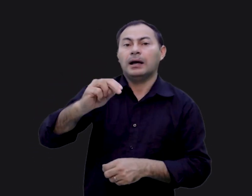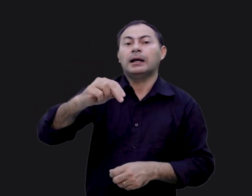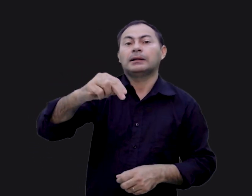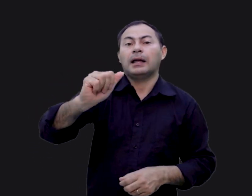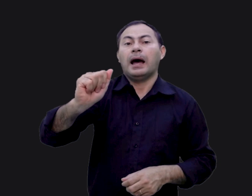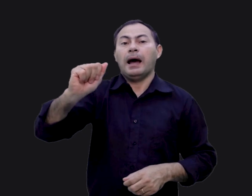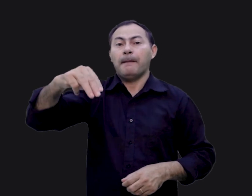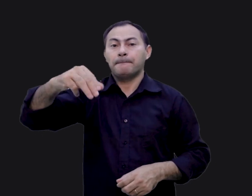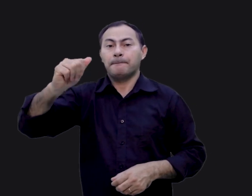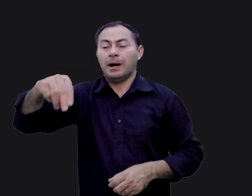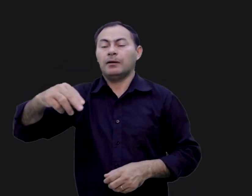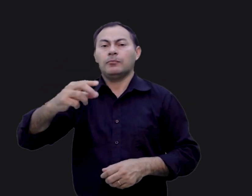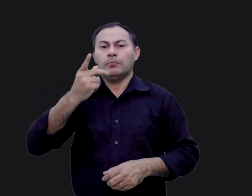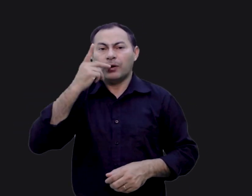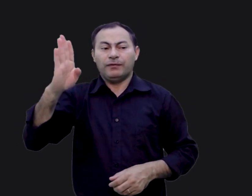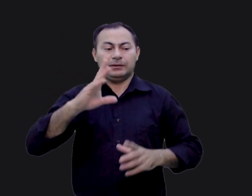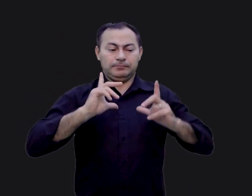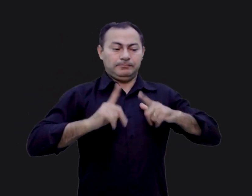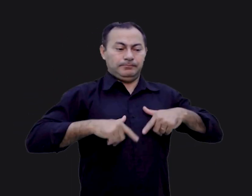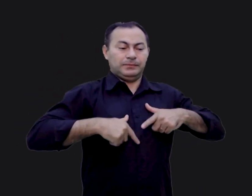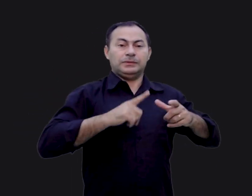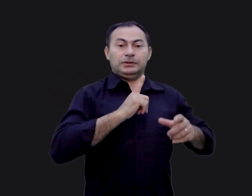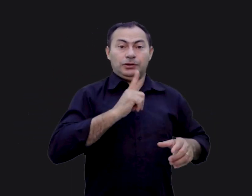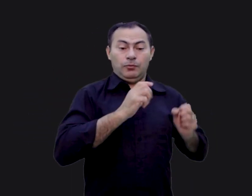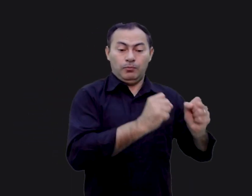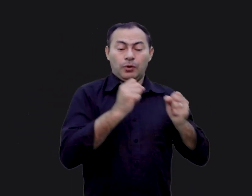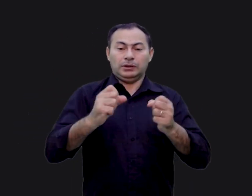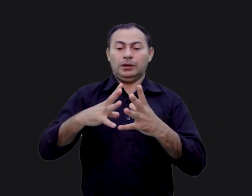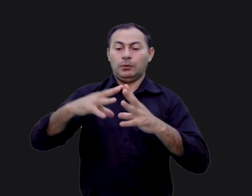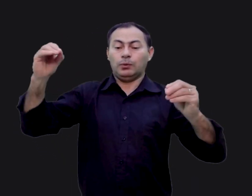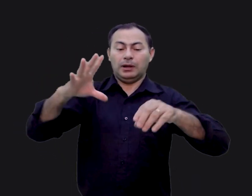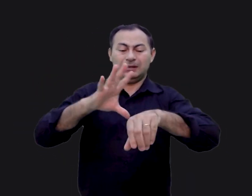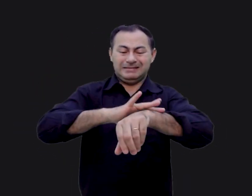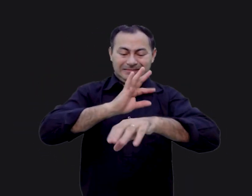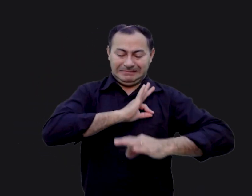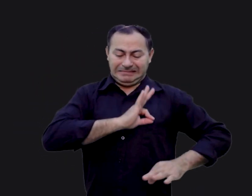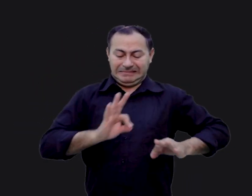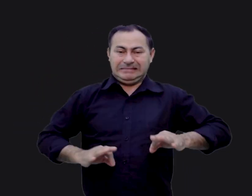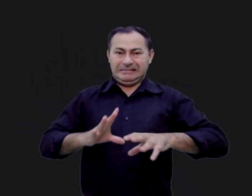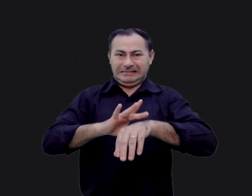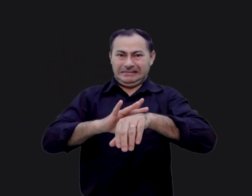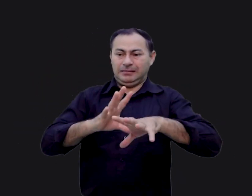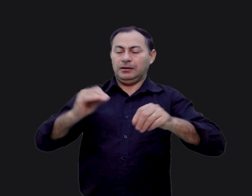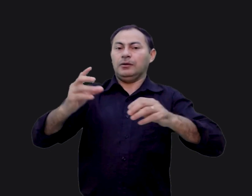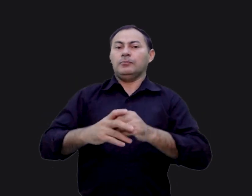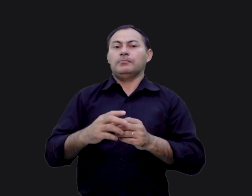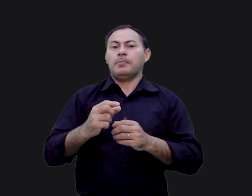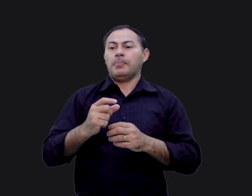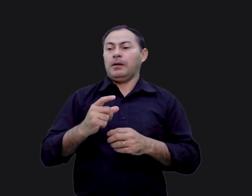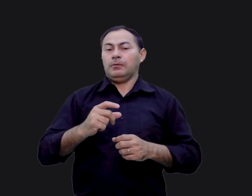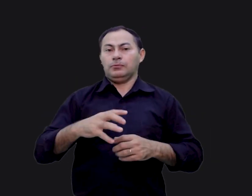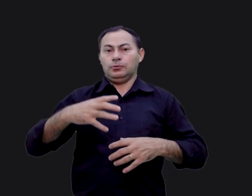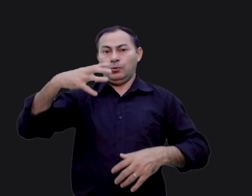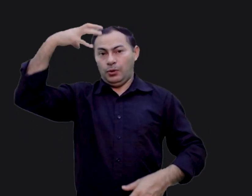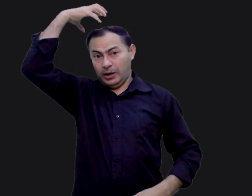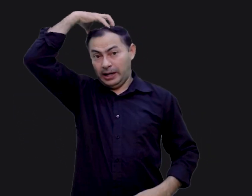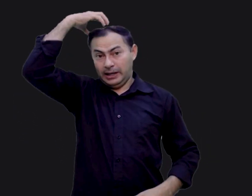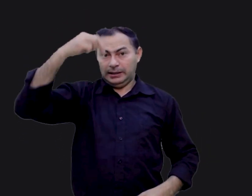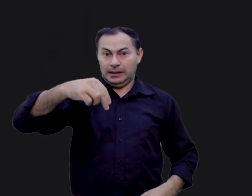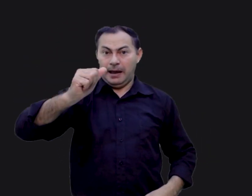contou a Naamã sobre um profeta em Israel que tinha o poder de curar lepra. Assim o leproso Naamã foi em sua carruagem com